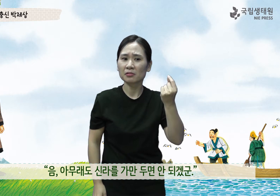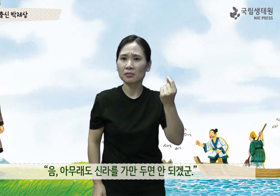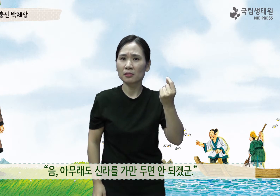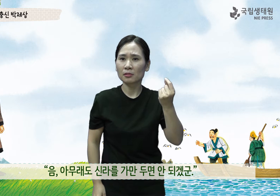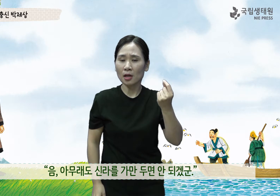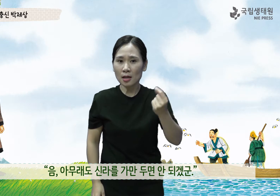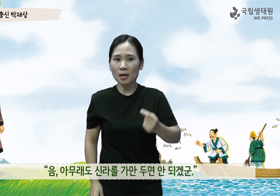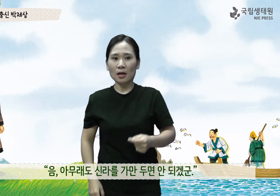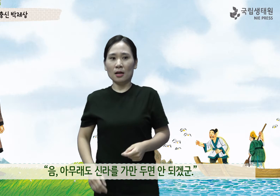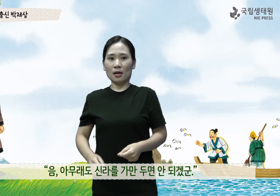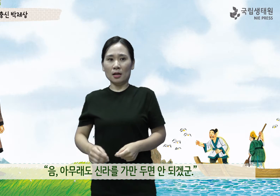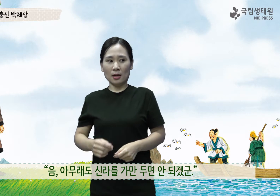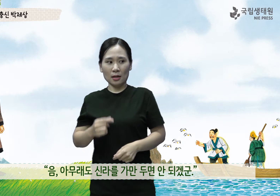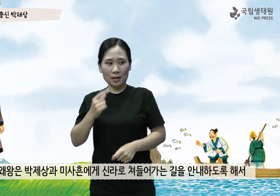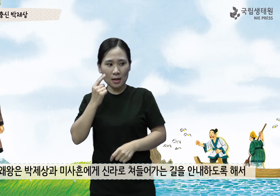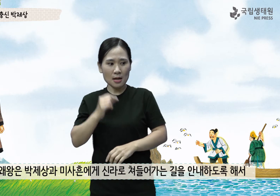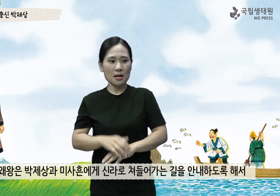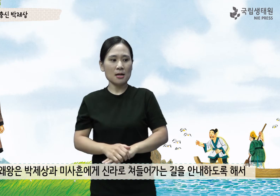되겠군.